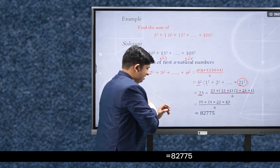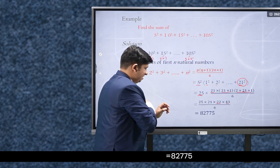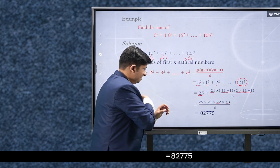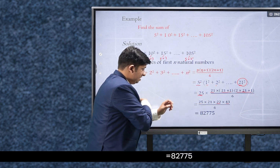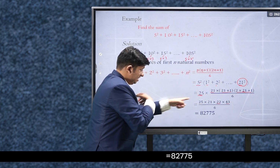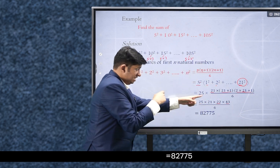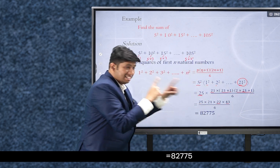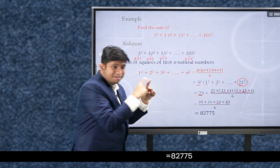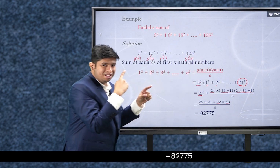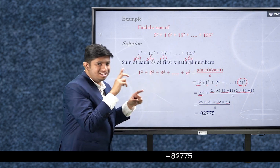ఈజ్ ఈక్వల్ టు